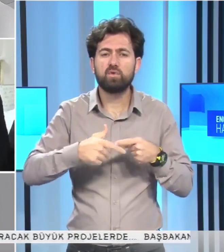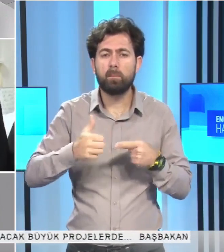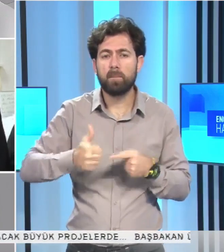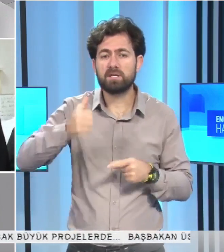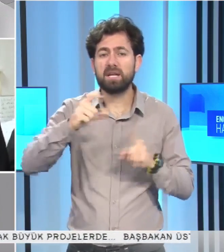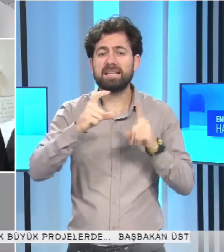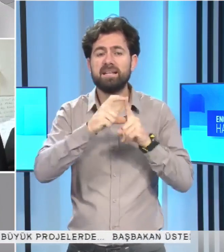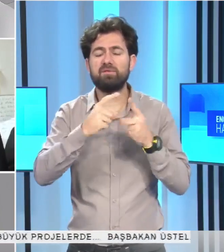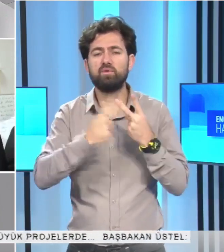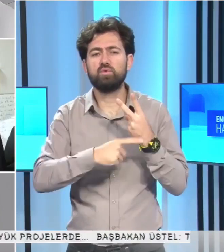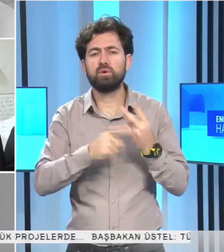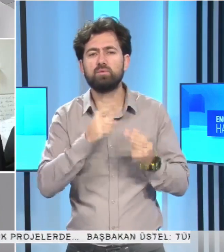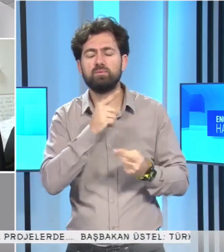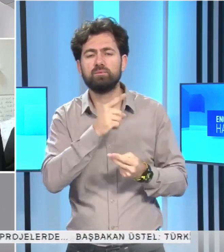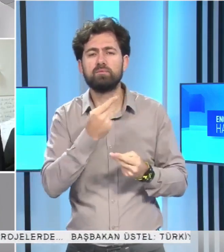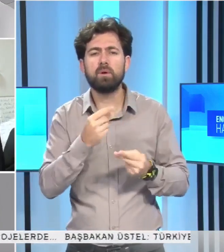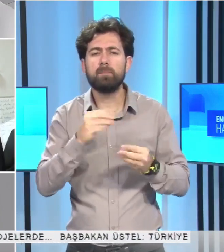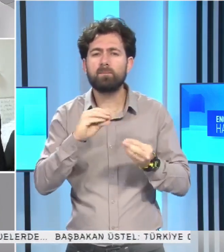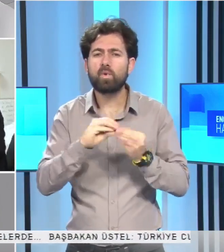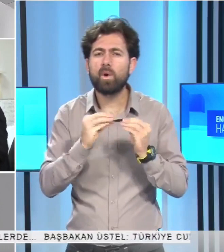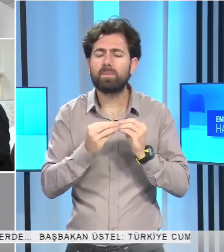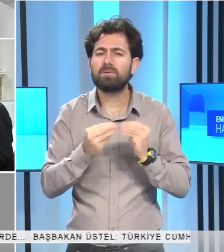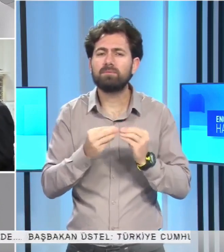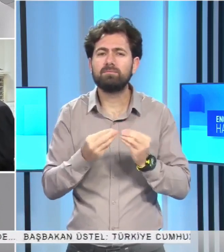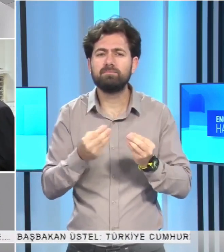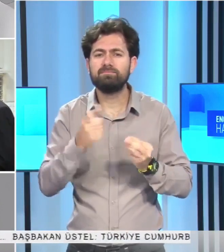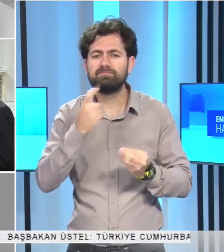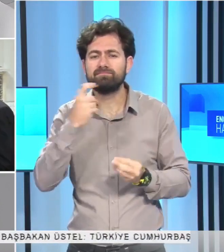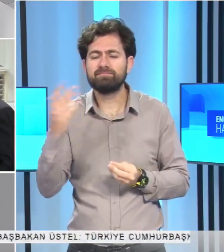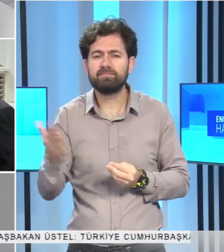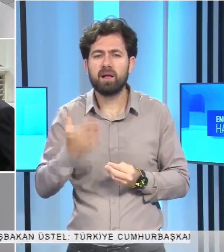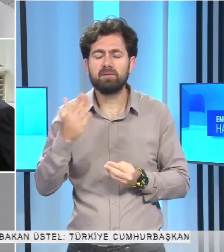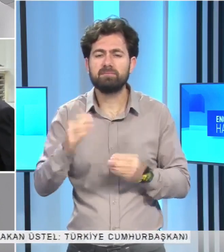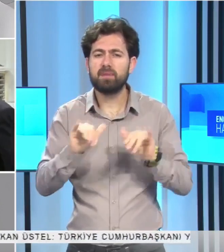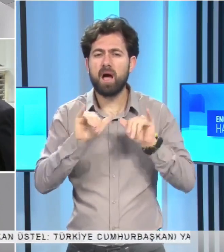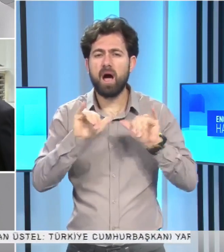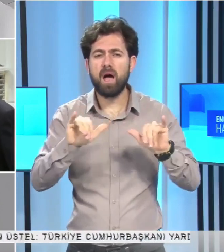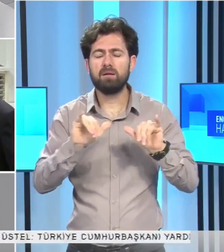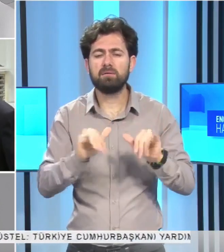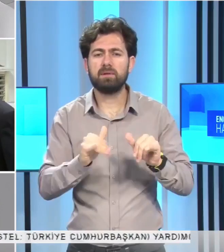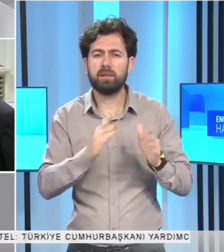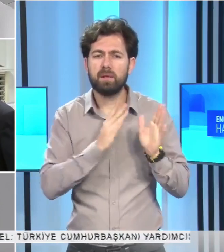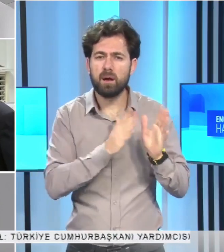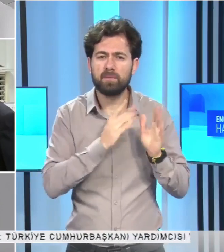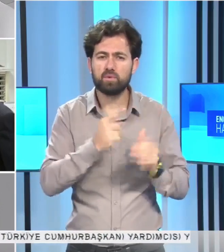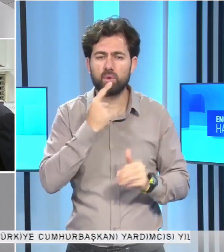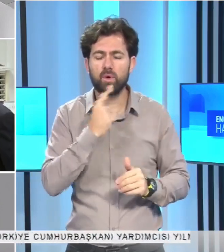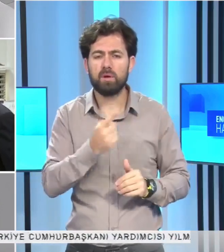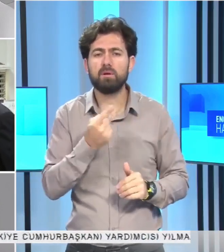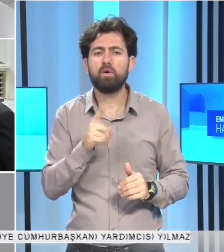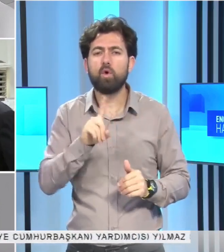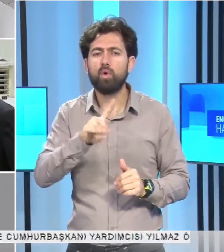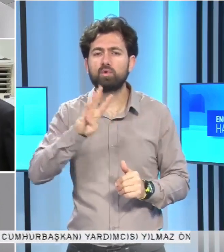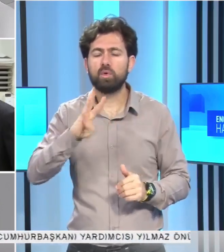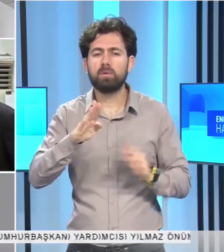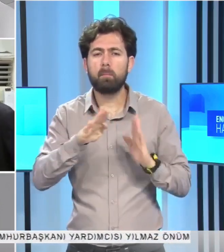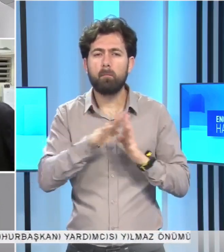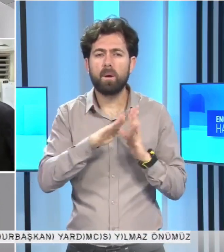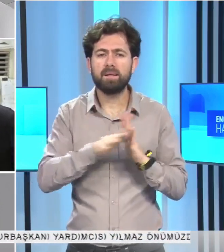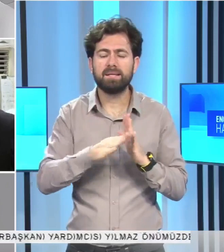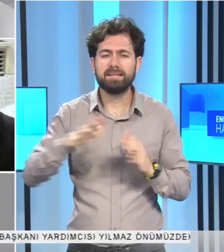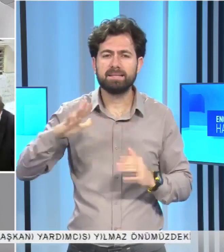Federasyon Başkanı Derviş Yüce Türk, sorunlarının yıllardır değişmediğini belirterek 14